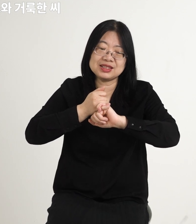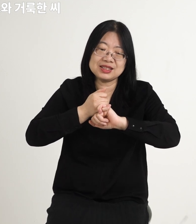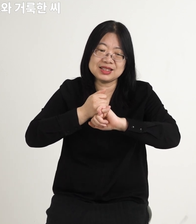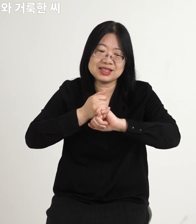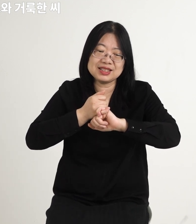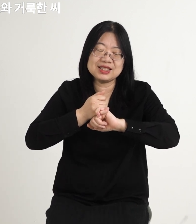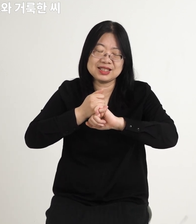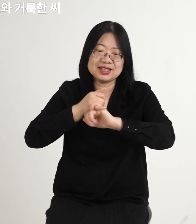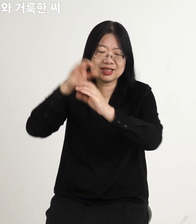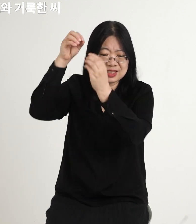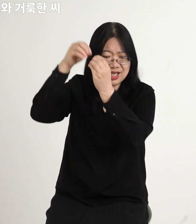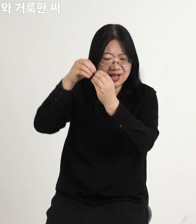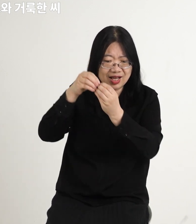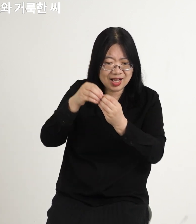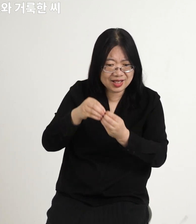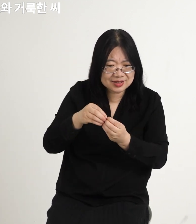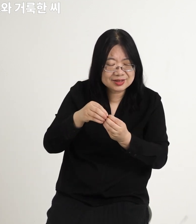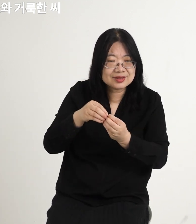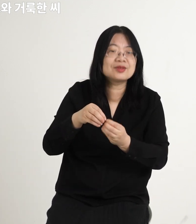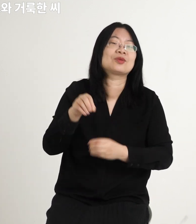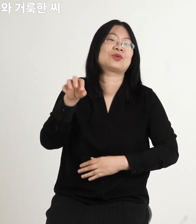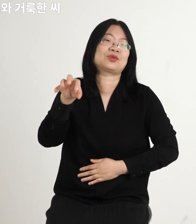있는 집안이에요. 다윗의 집이요.